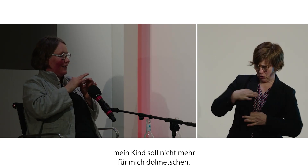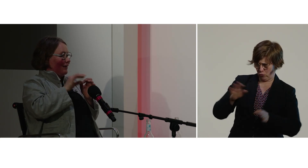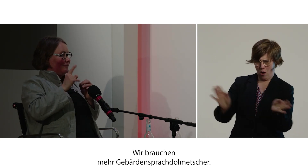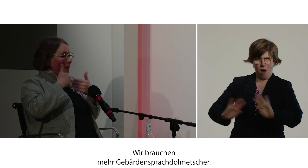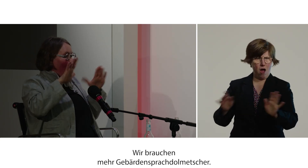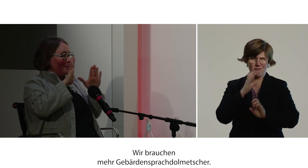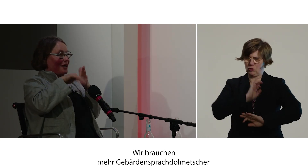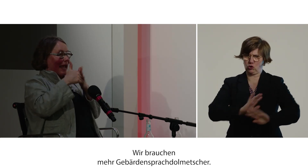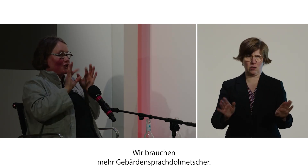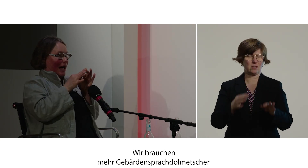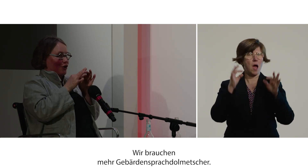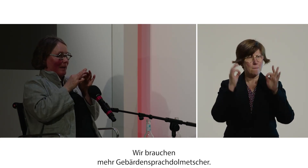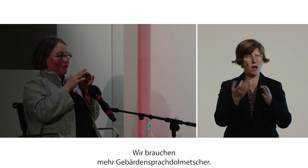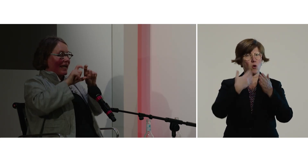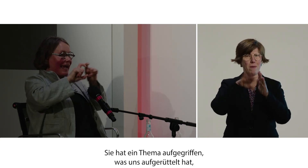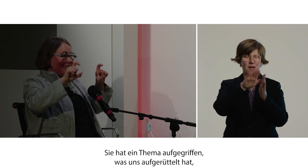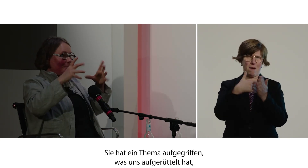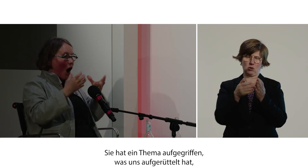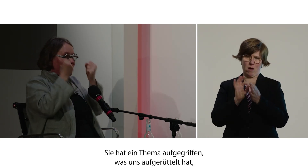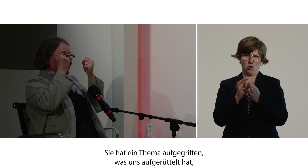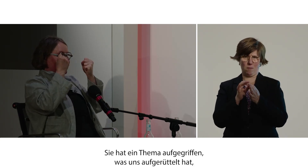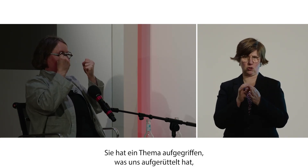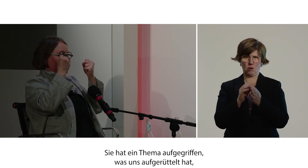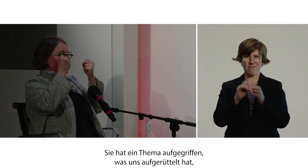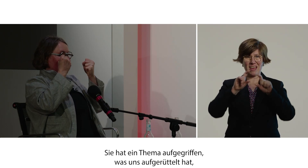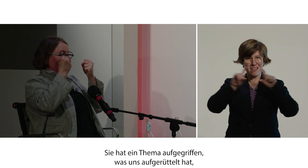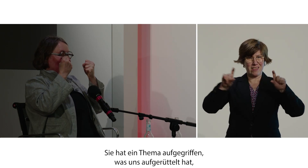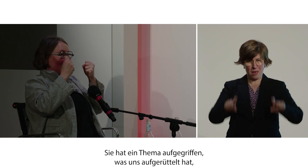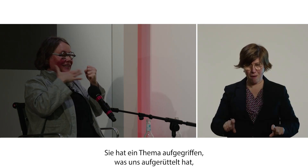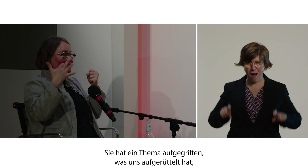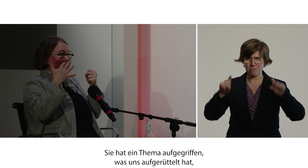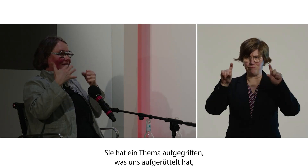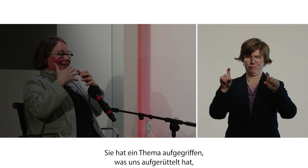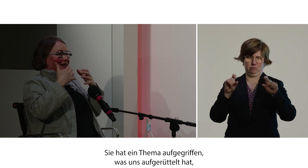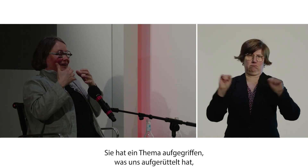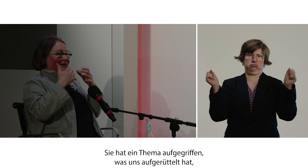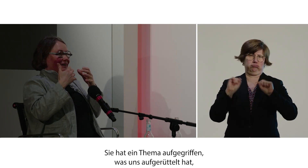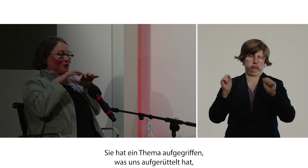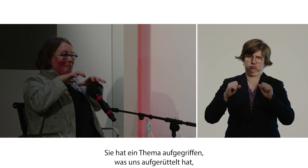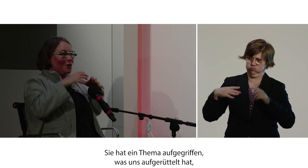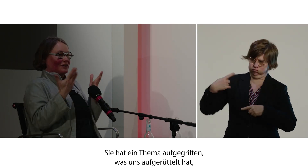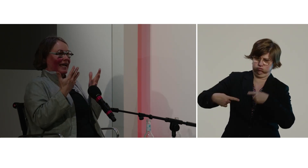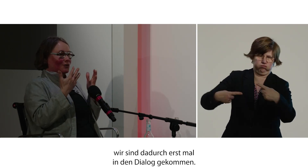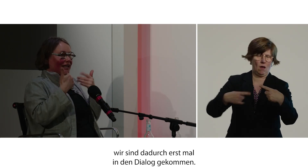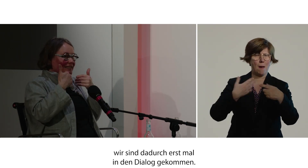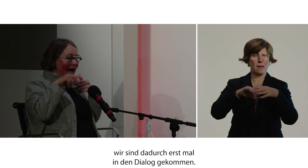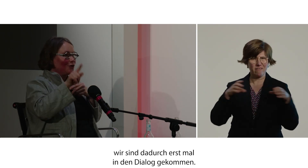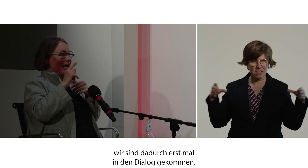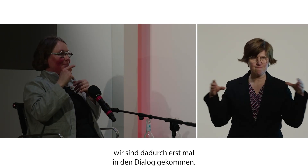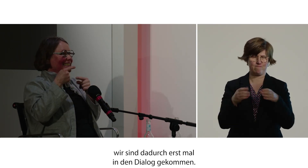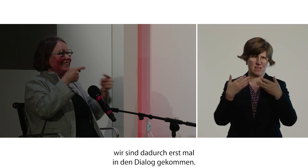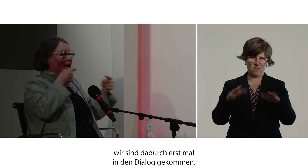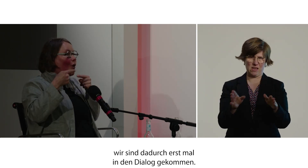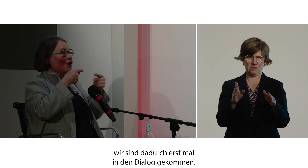dolmetschen, die brauchen mehr Gebärdensprachdäume. Also sie hat ein Thema aufgegriffen, was uns ganz viel zusammengerottet hat und dass sie